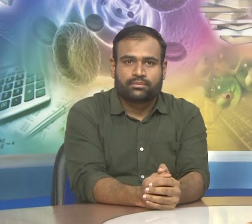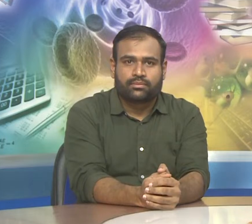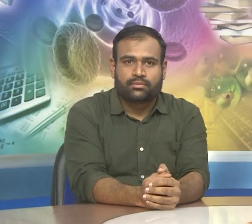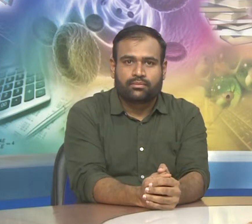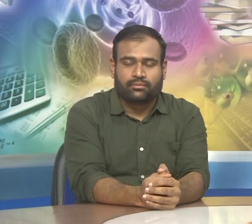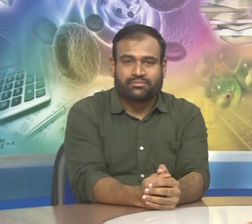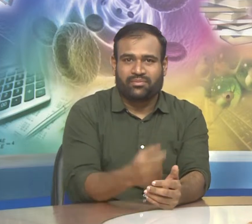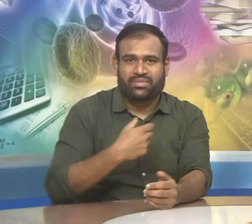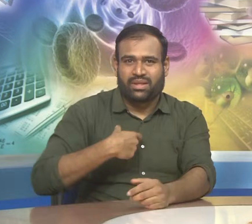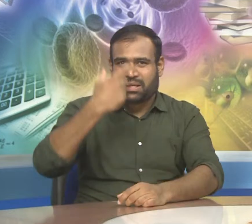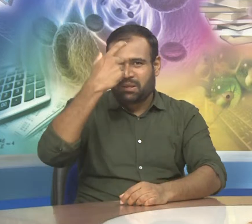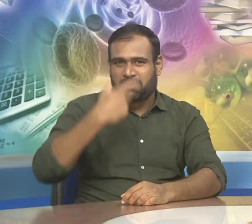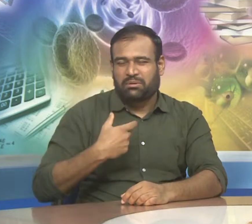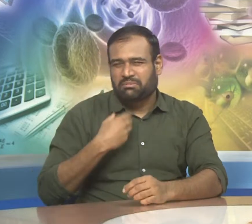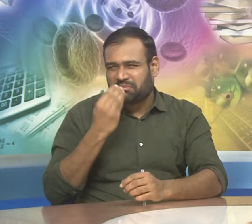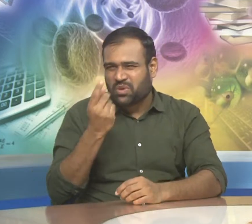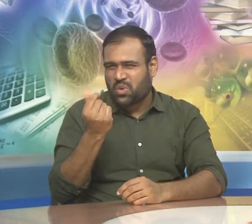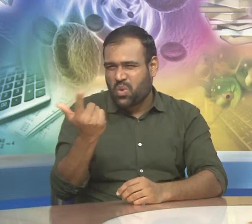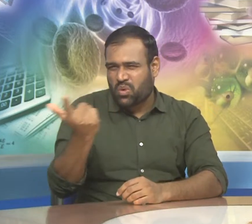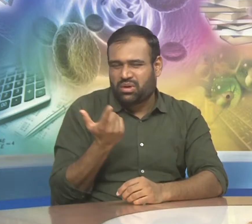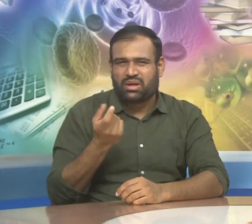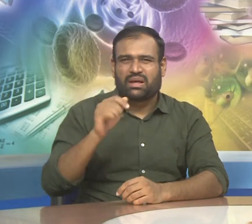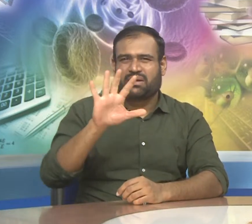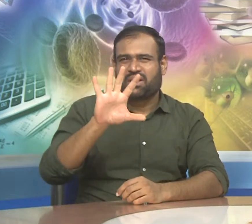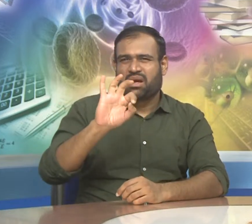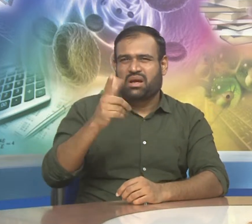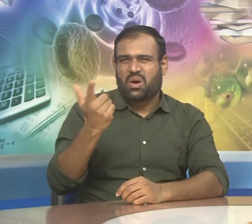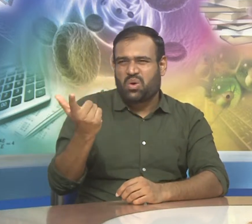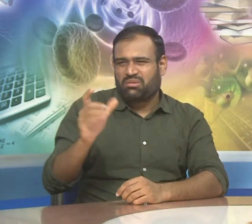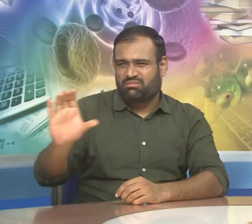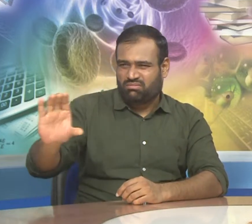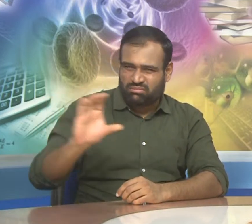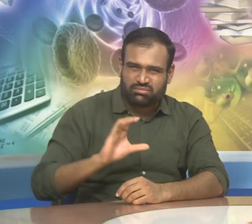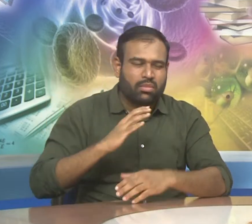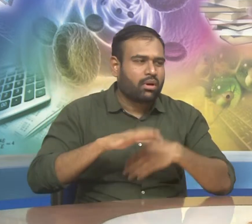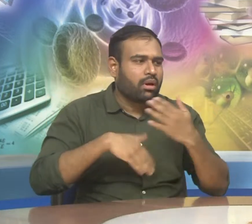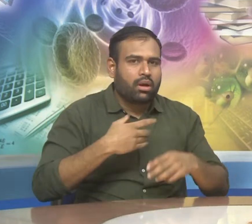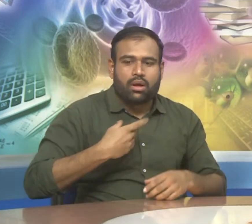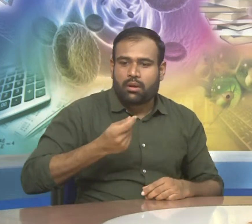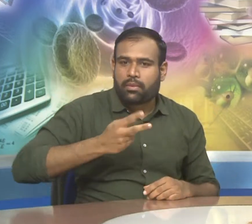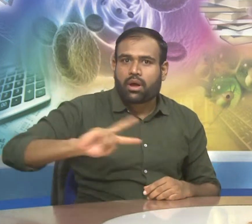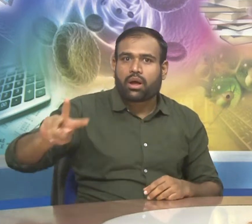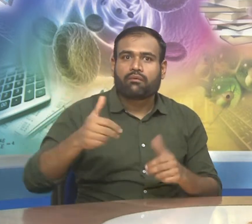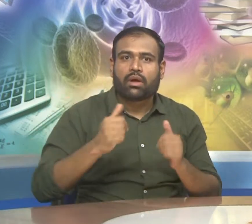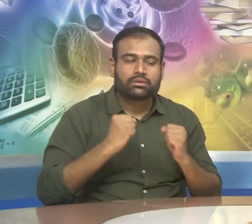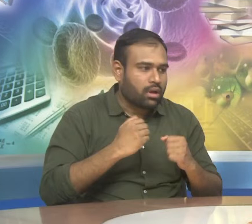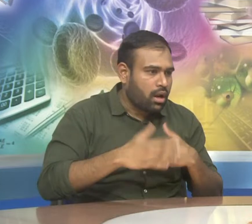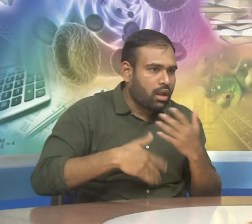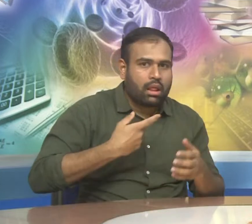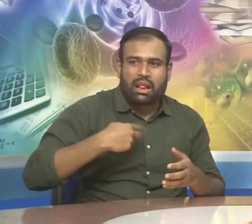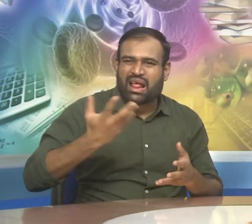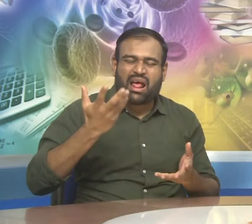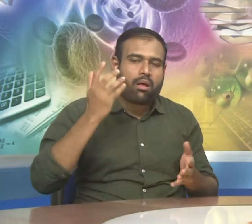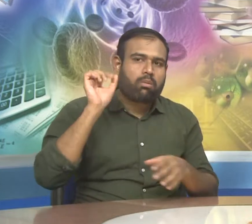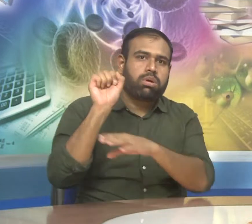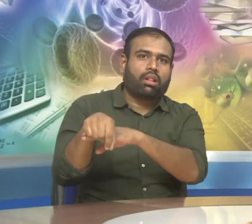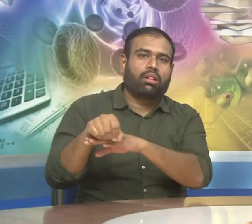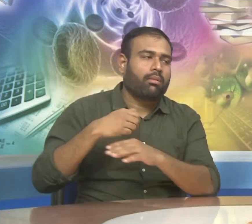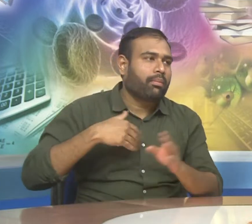insolvency, Situations where